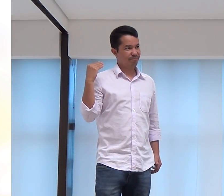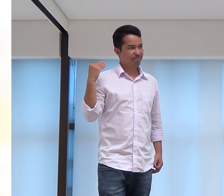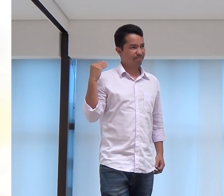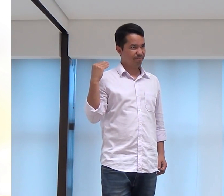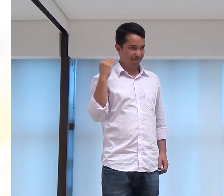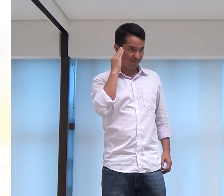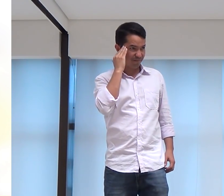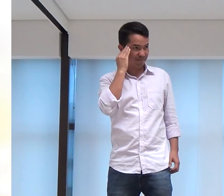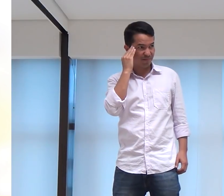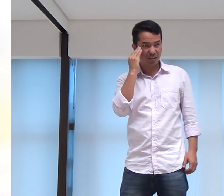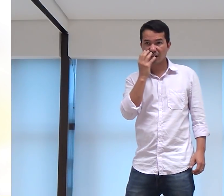morte.